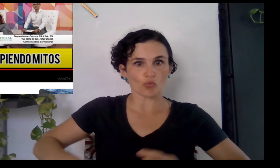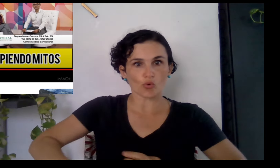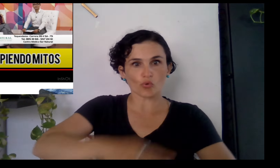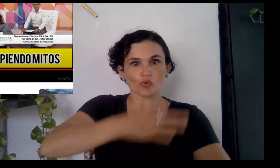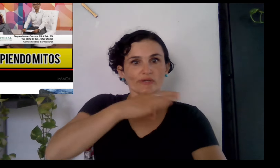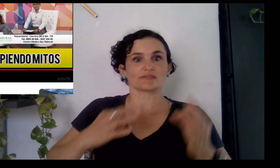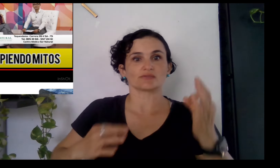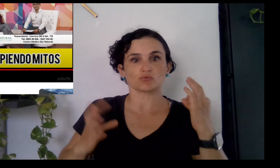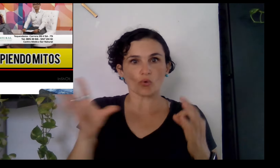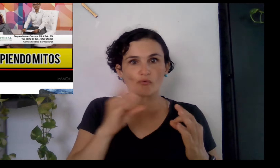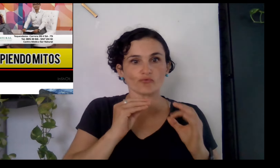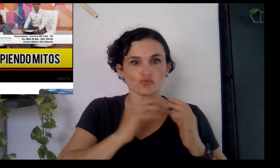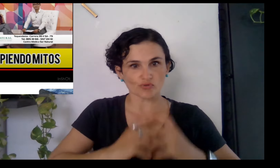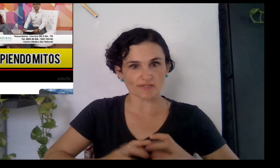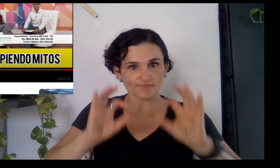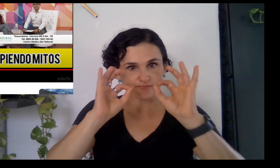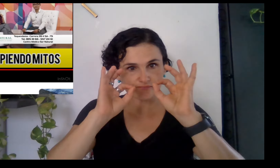todo funcionen